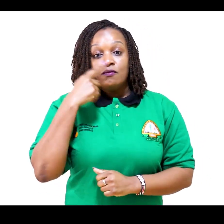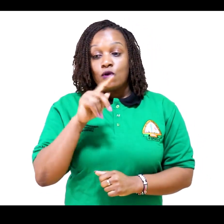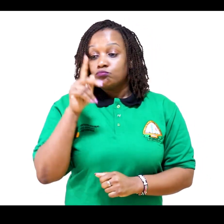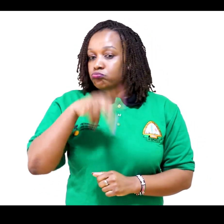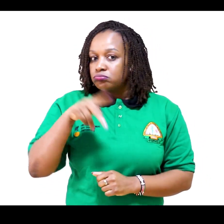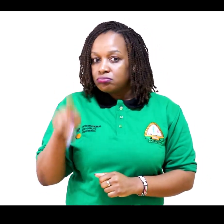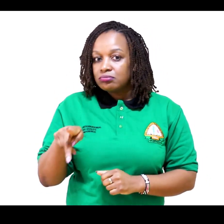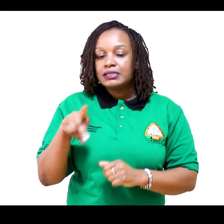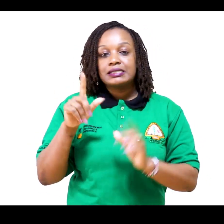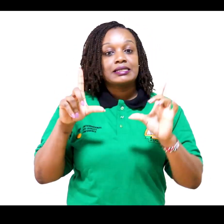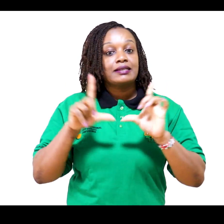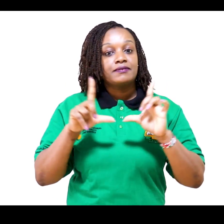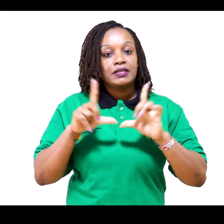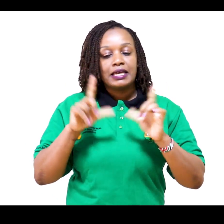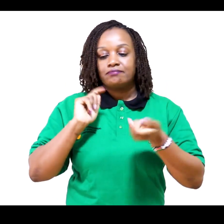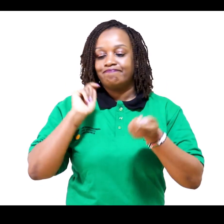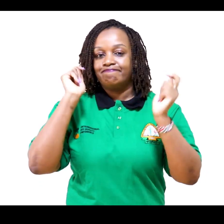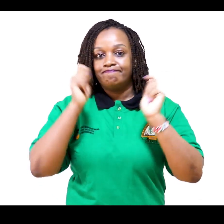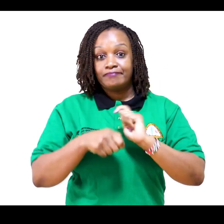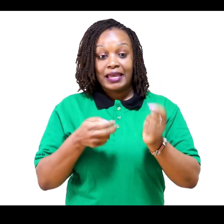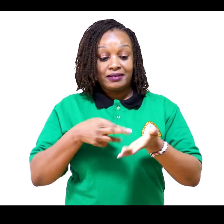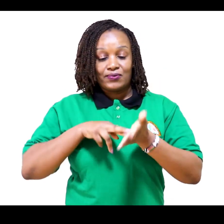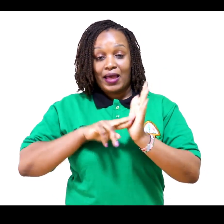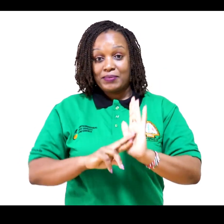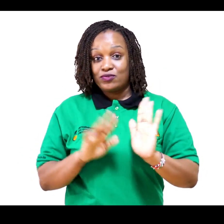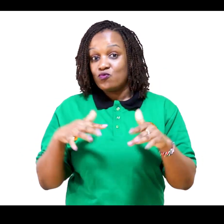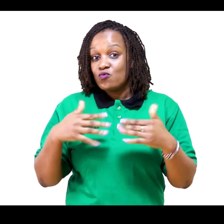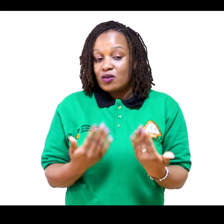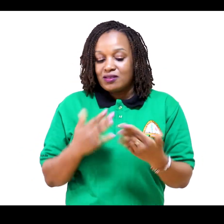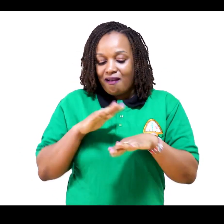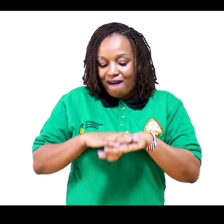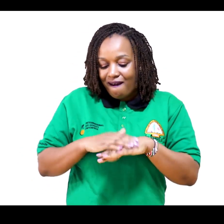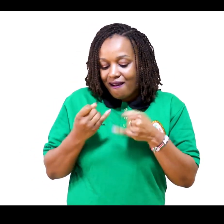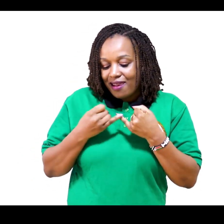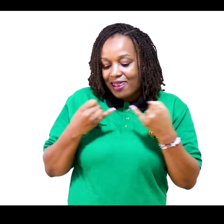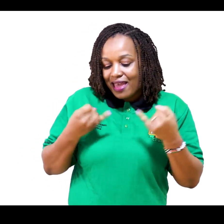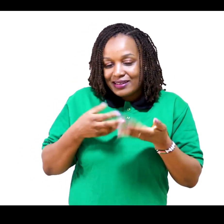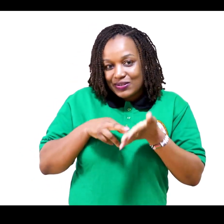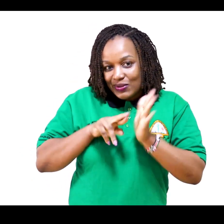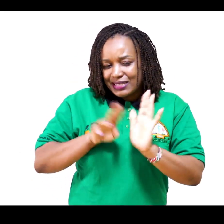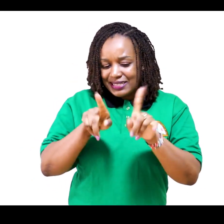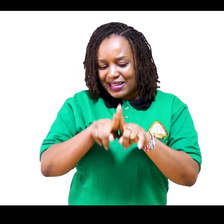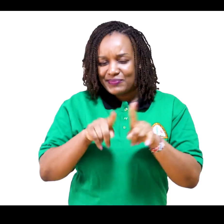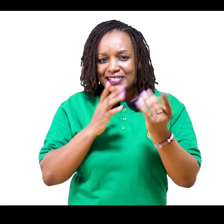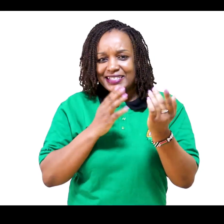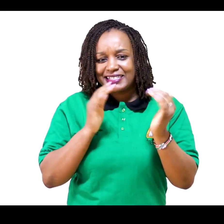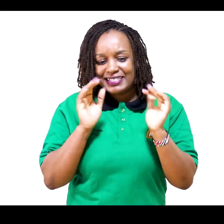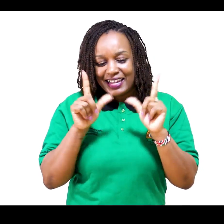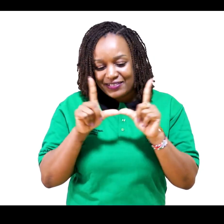Kwa uingizwaji wa cheti cha phytosanitary, hitaji ni ombi la mtandaoni na nambari ya cheti.